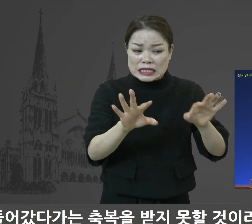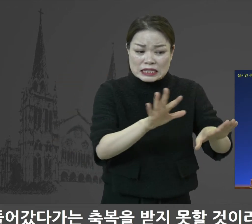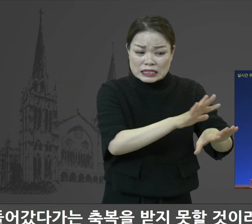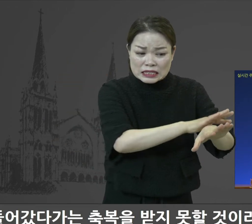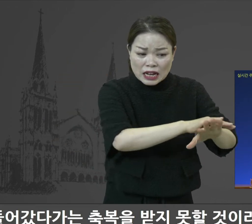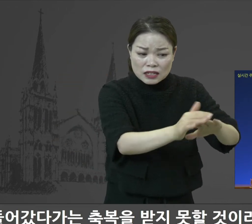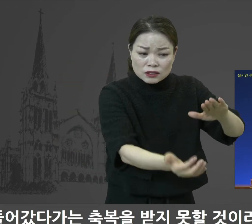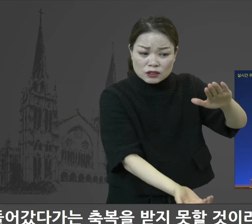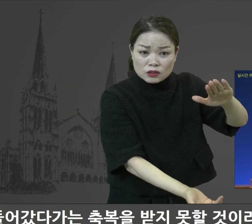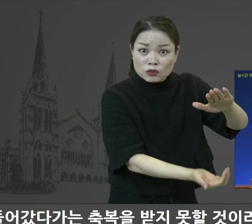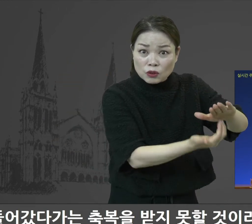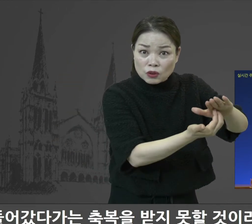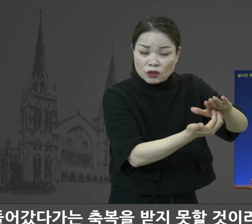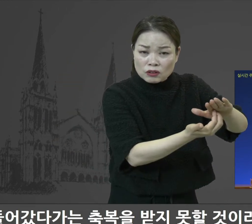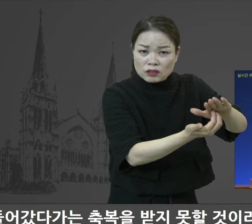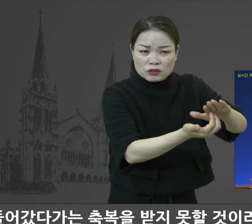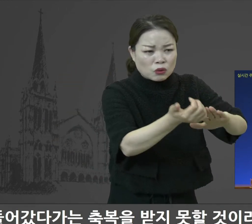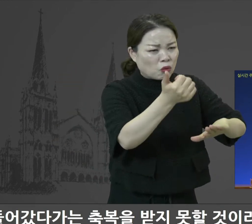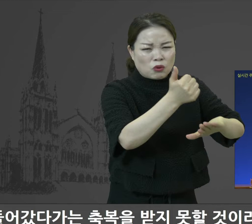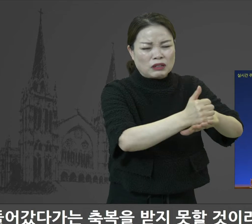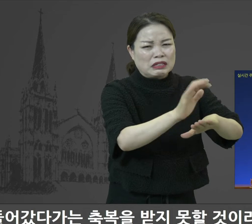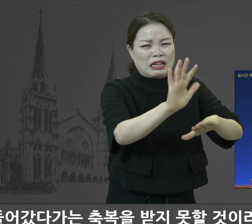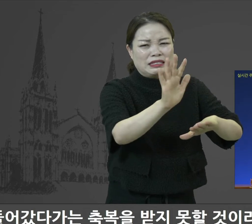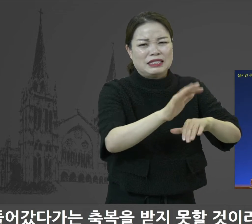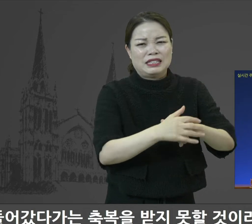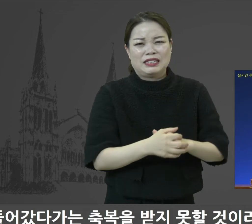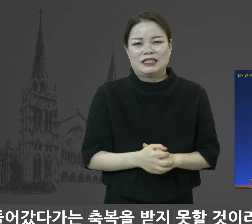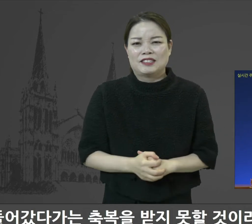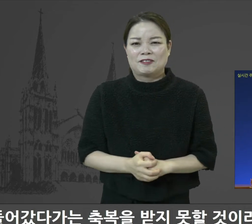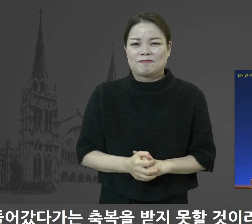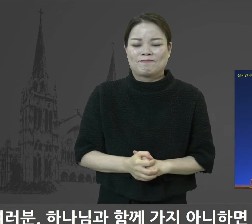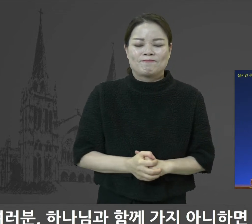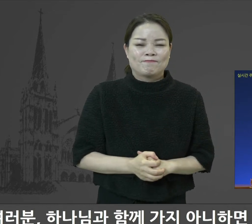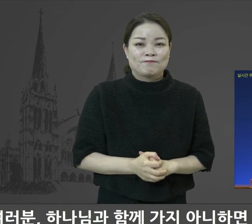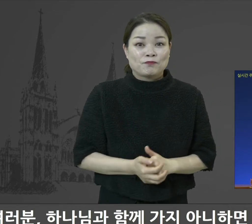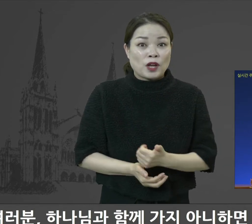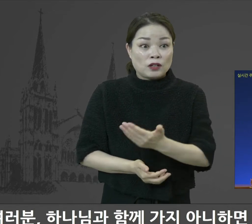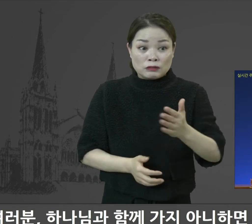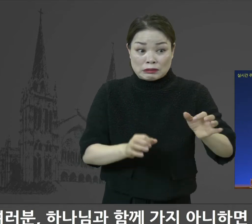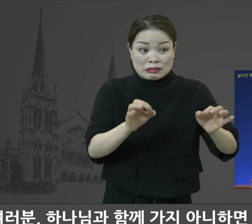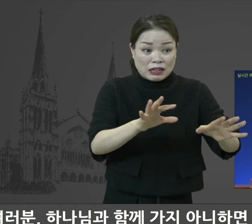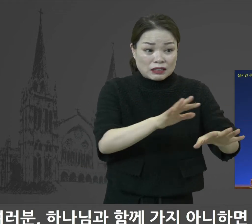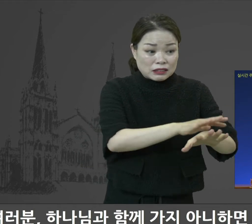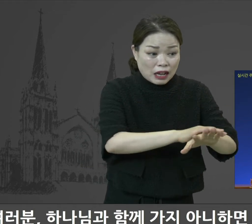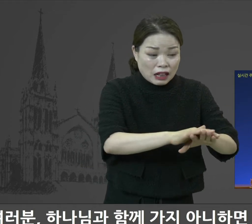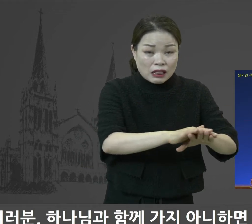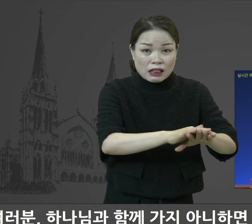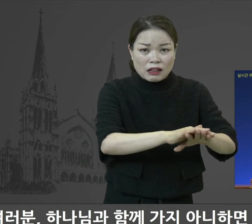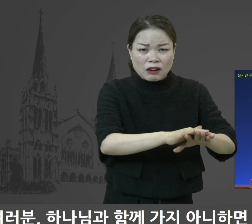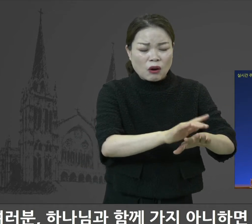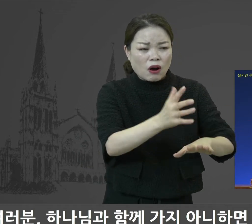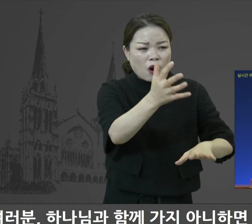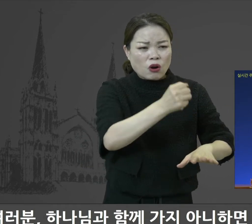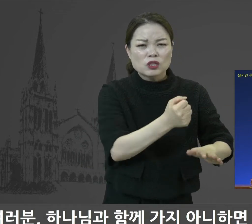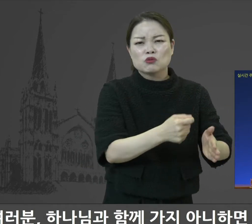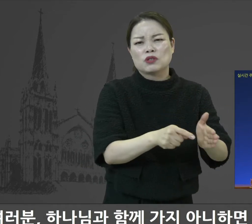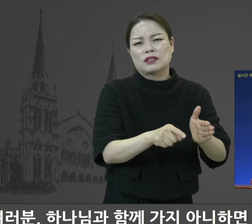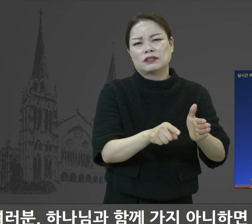된 것이 그다지 잘 된 게 아닙니다. 여러분, 일시적으로 잘 된 것 얻기